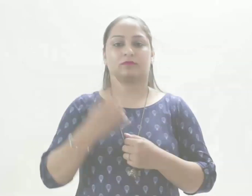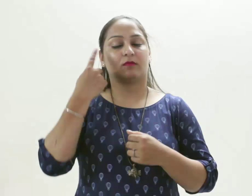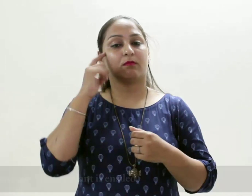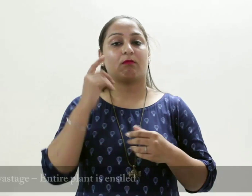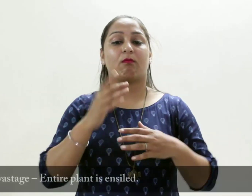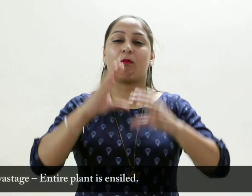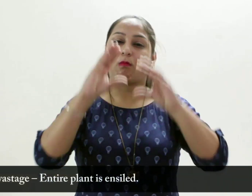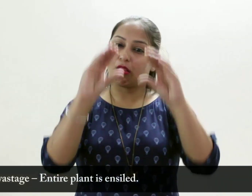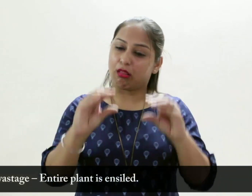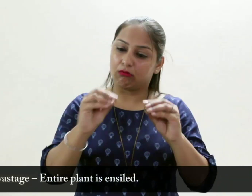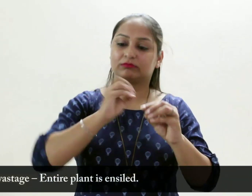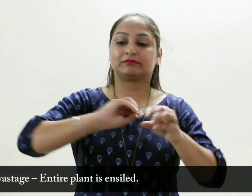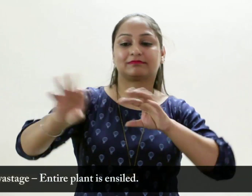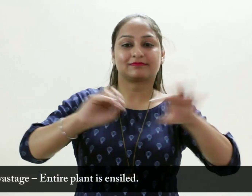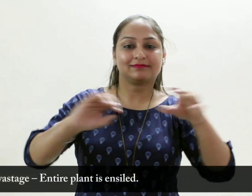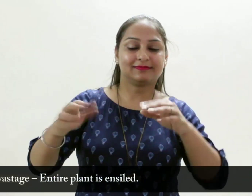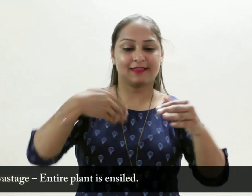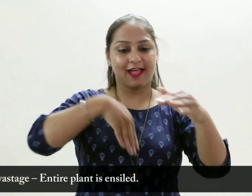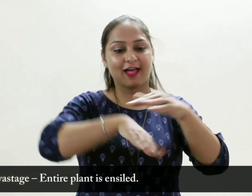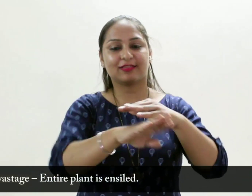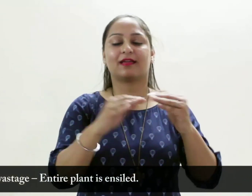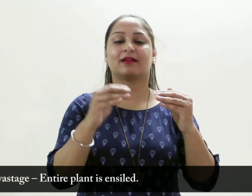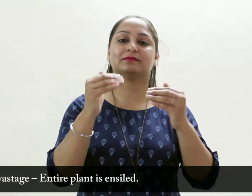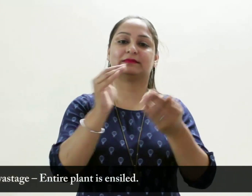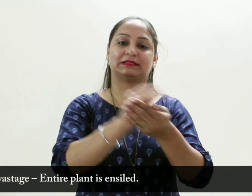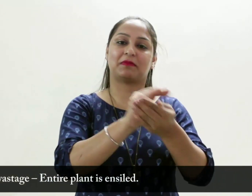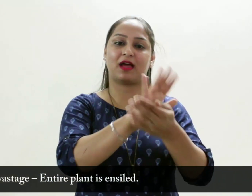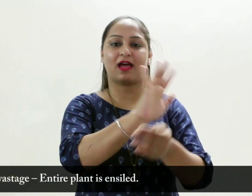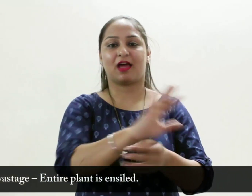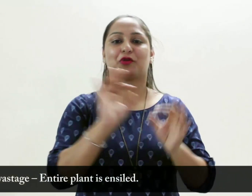कम अपव्यय। पूरा संयंत्र सुरक्षित किया जाता है।